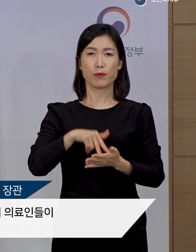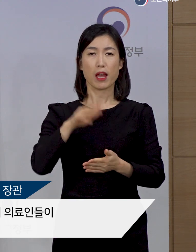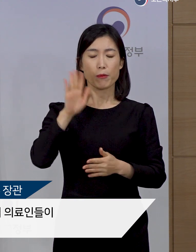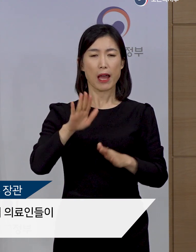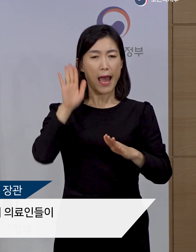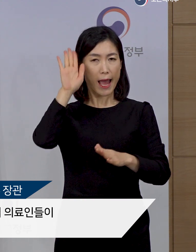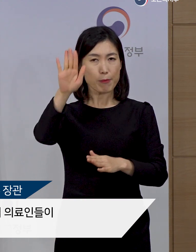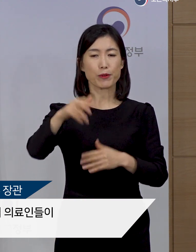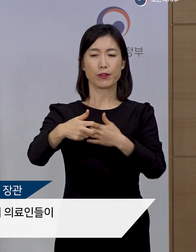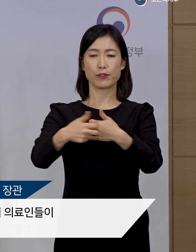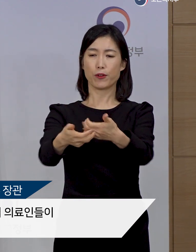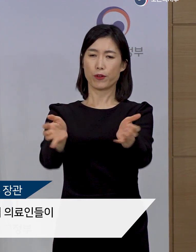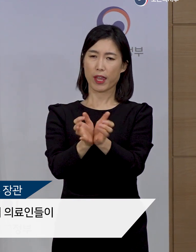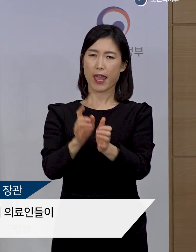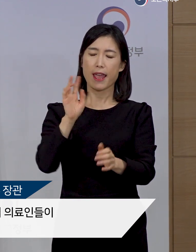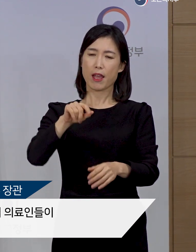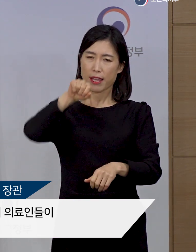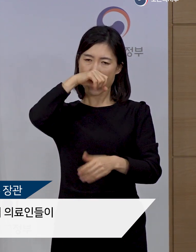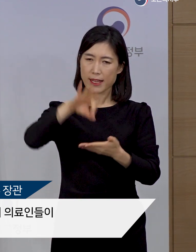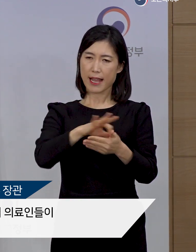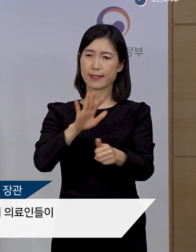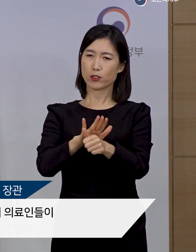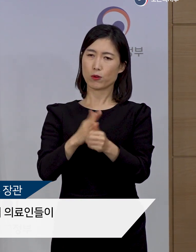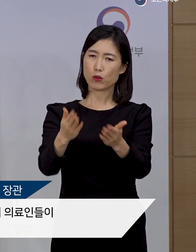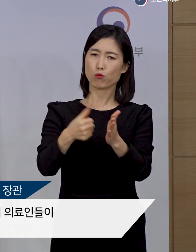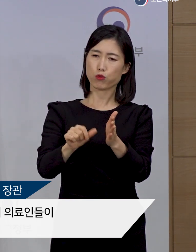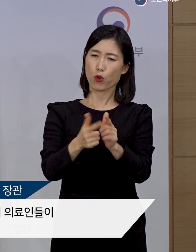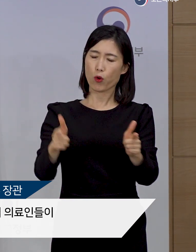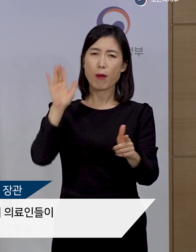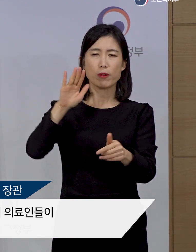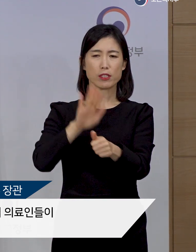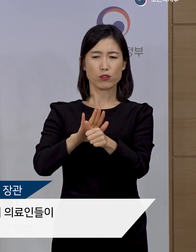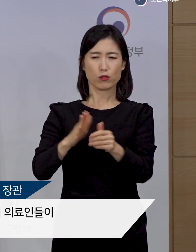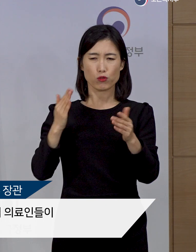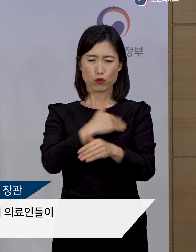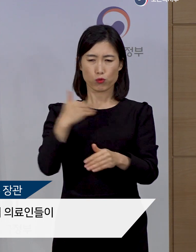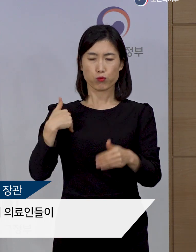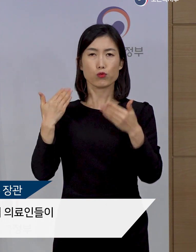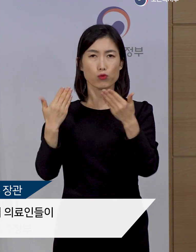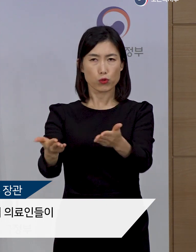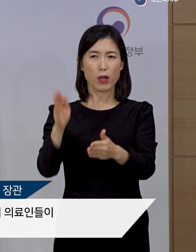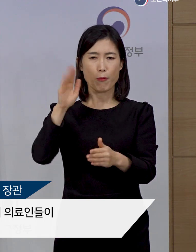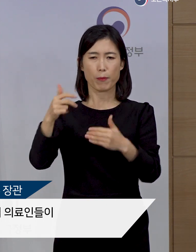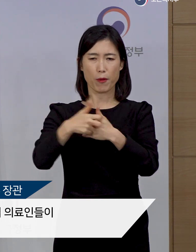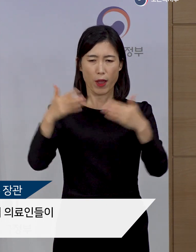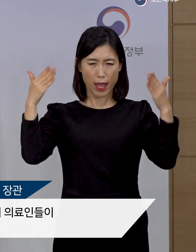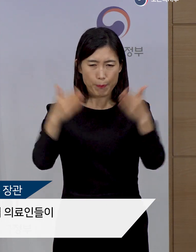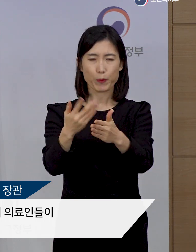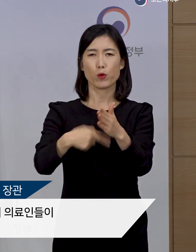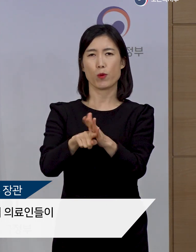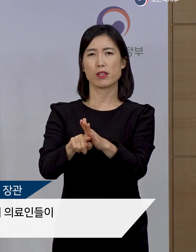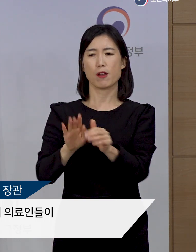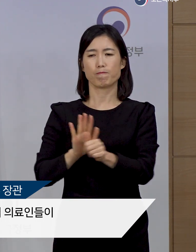대한의사협회, 대한간호사협회 등과 협력하여 개원의 등 550명, 간호사